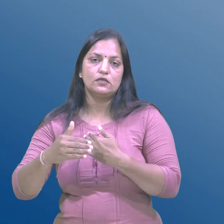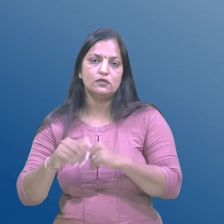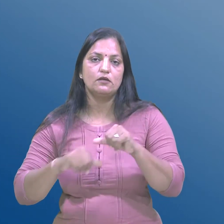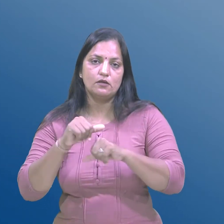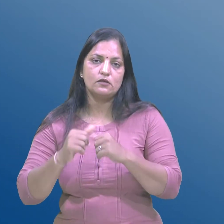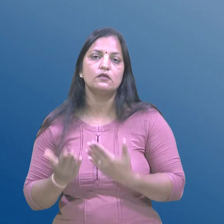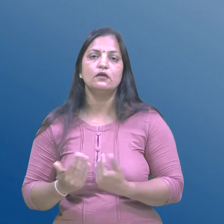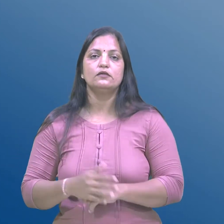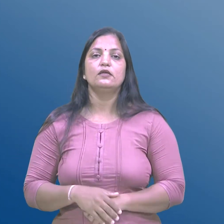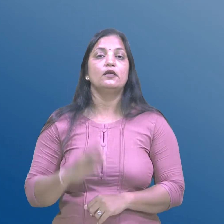ત્રીજું,